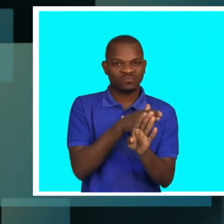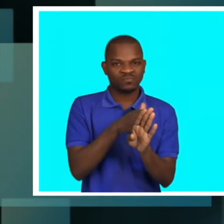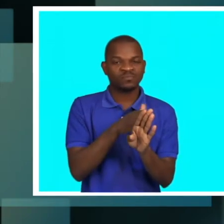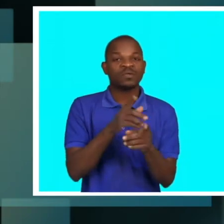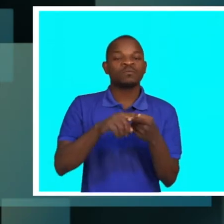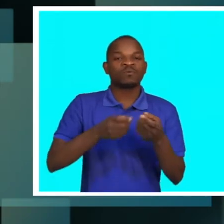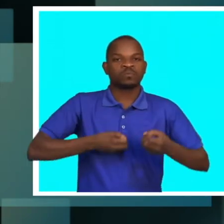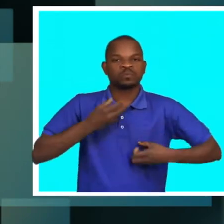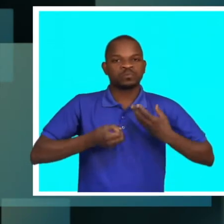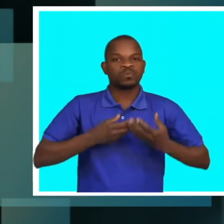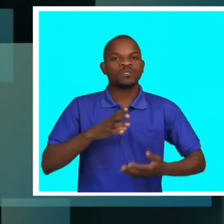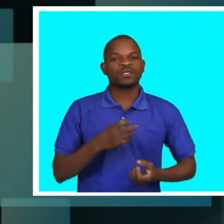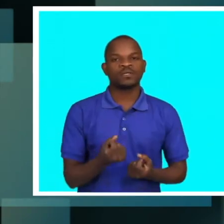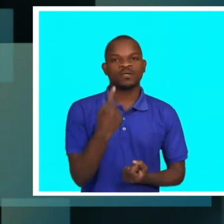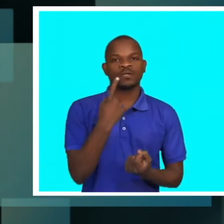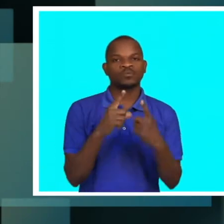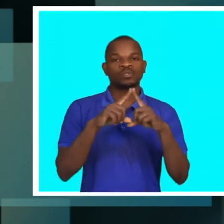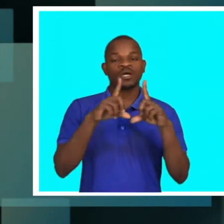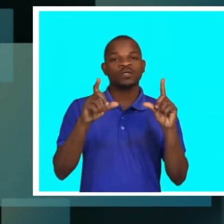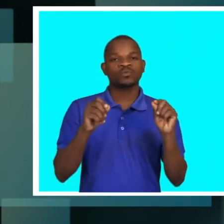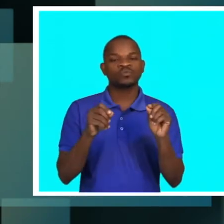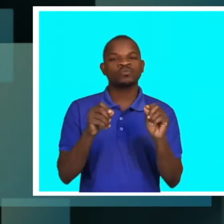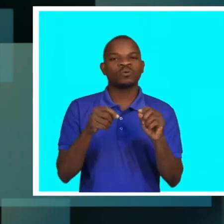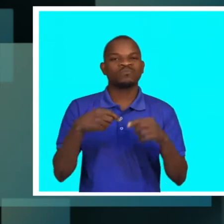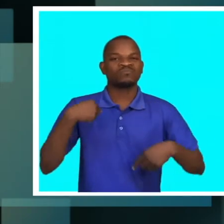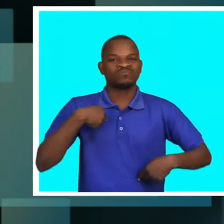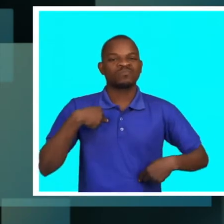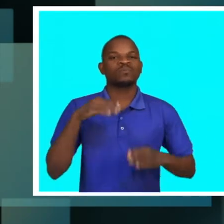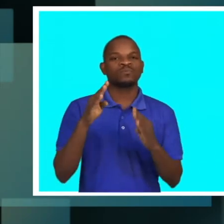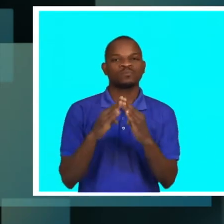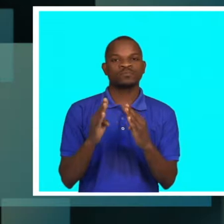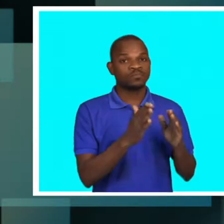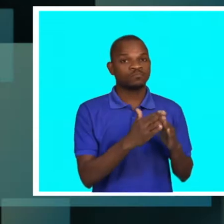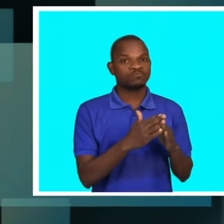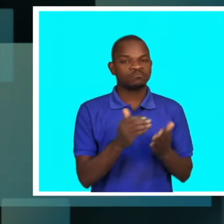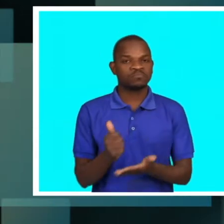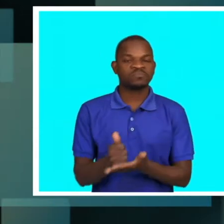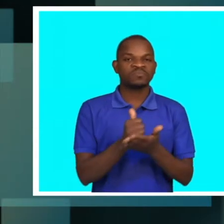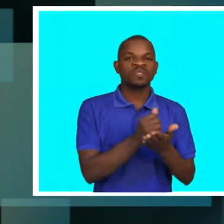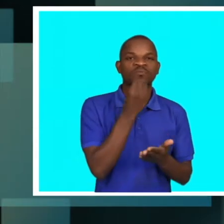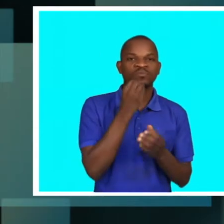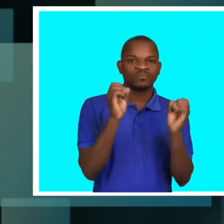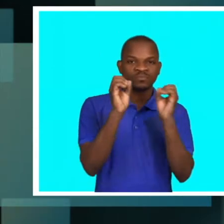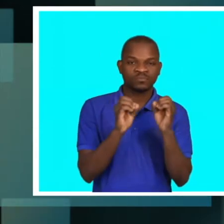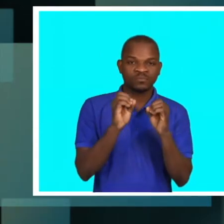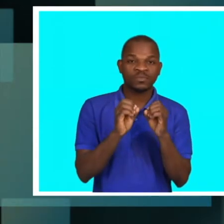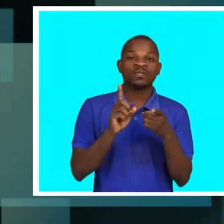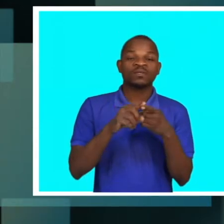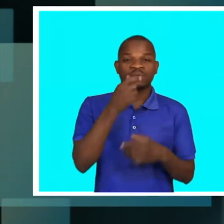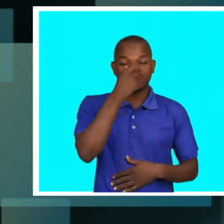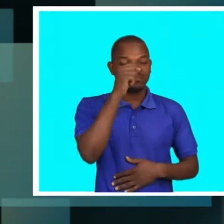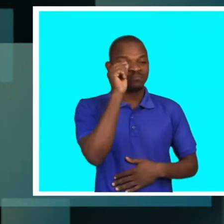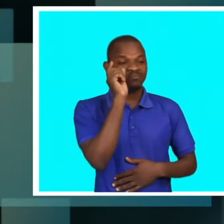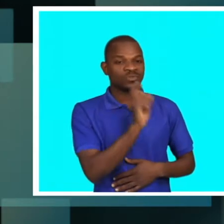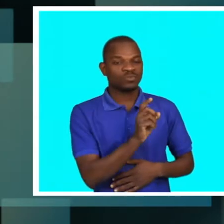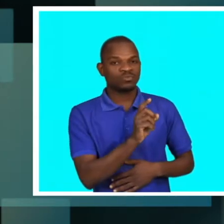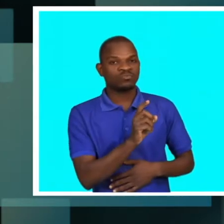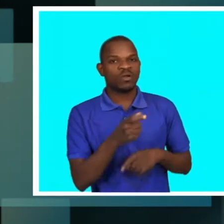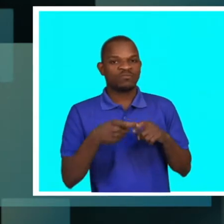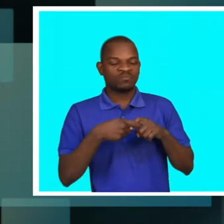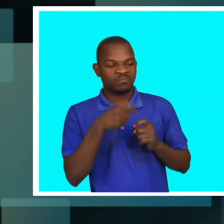Gênero, revela existirem também casos de violência social. Falta de alimentação, abandono